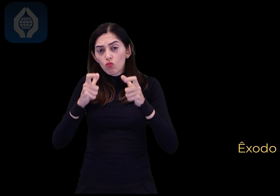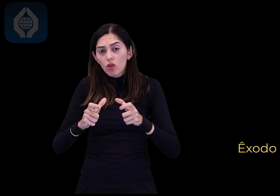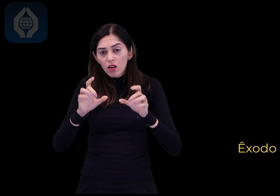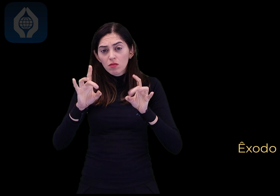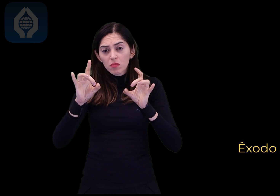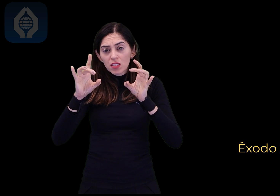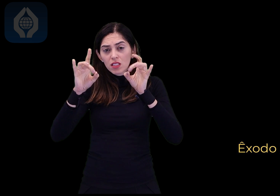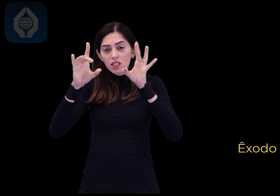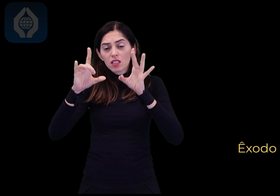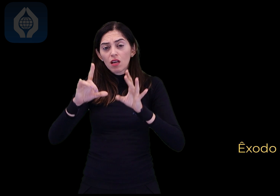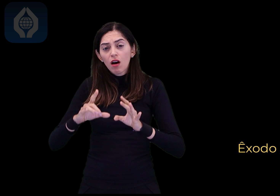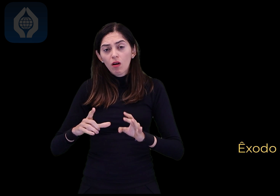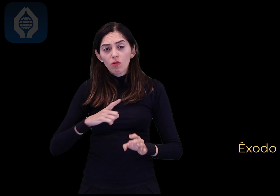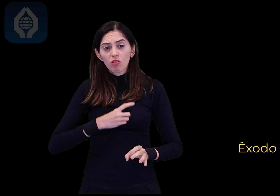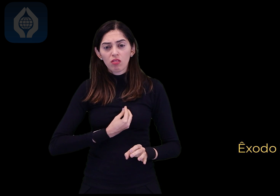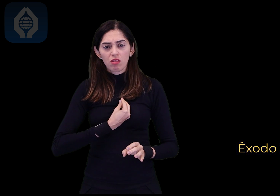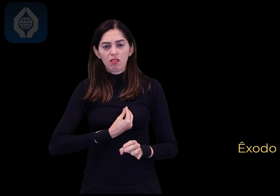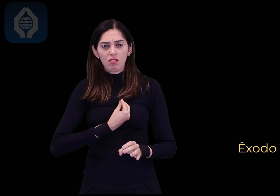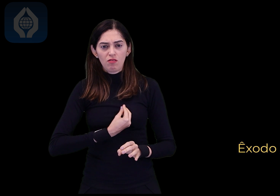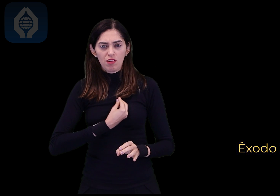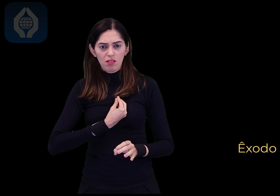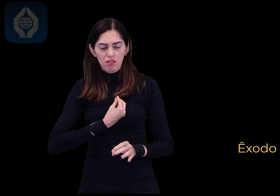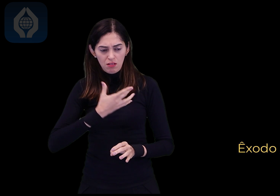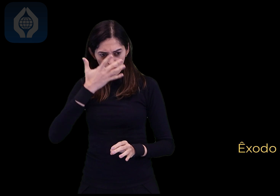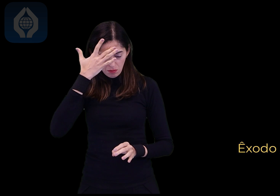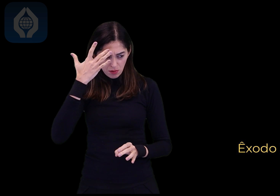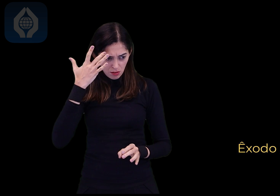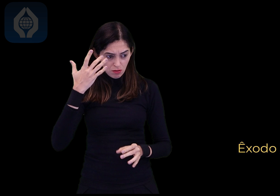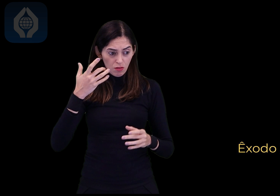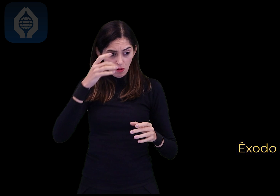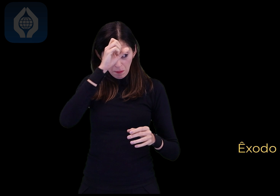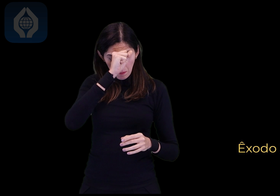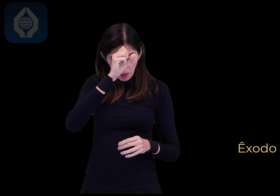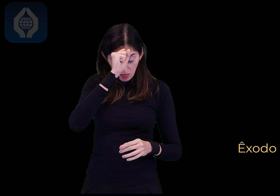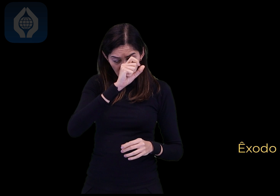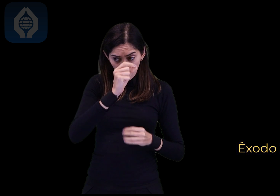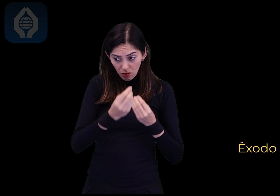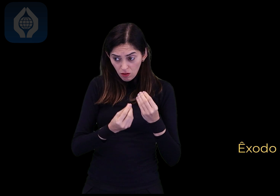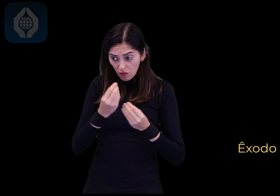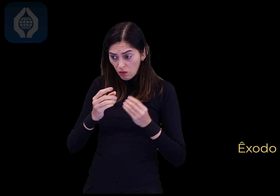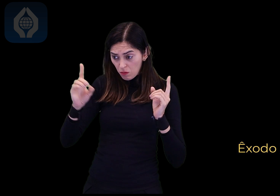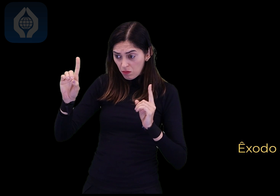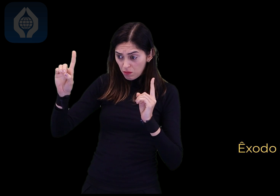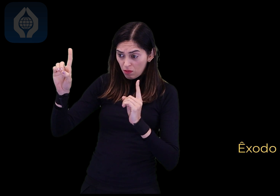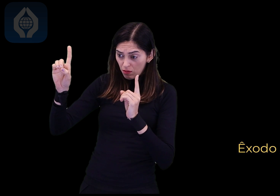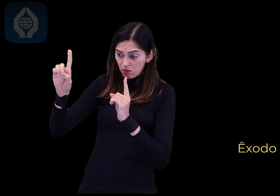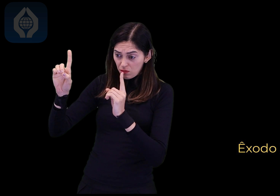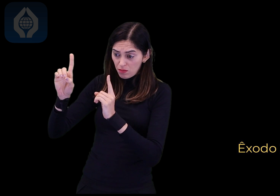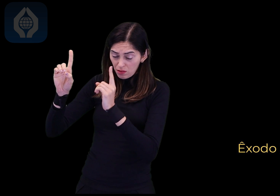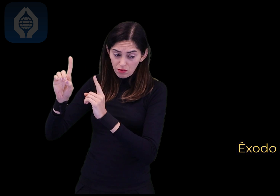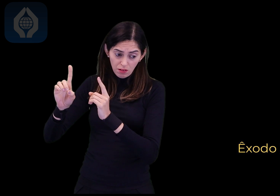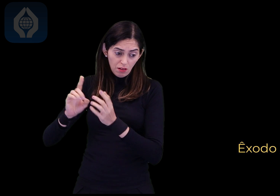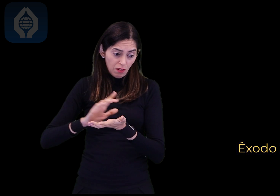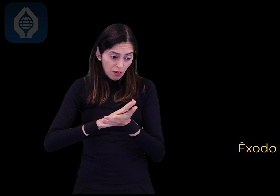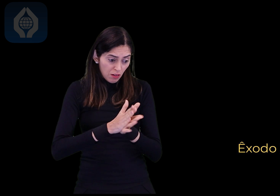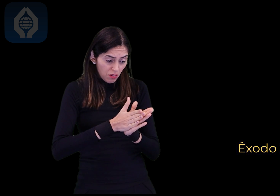como se aproximar do seu Deus Santo sem ser destruído, em Êxodo 25:1-8.